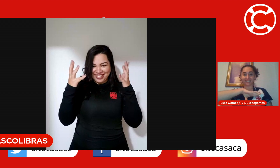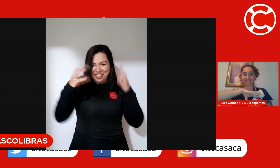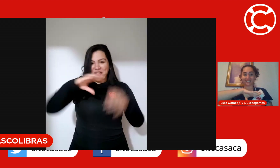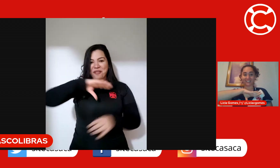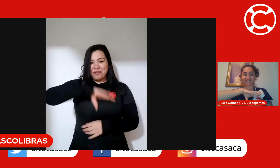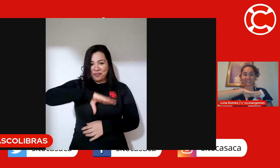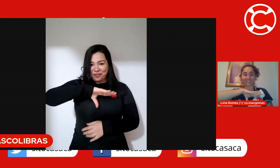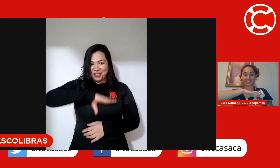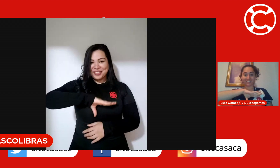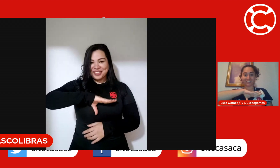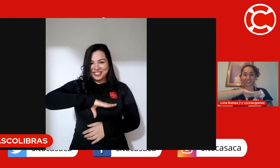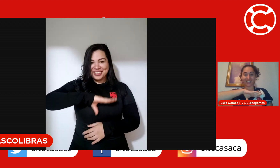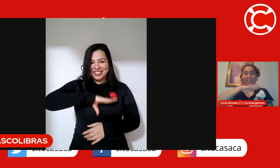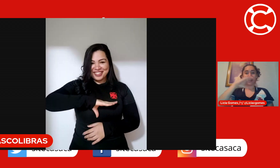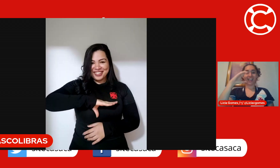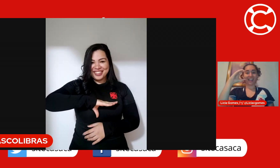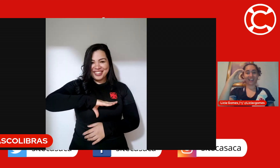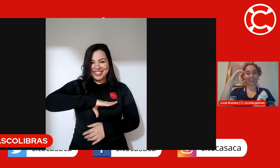vascaínas,